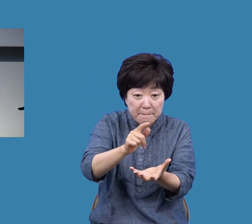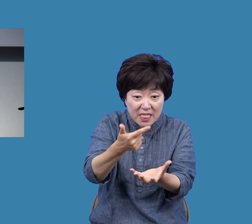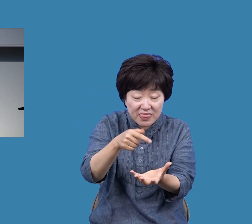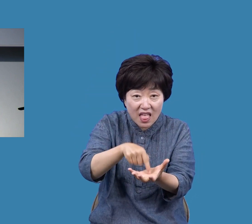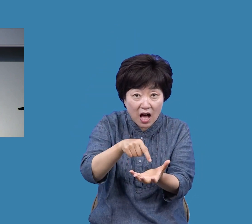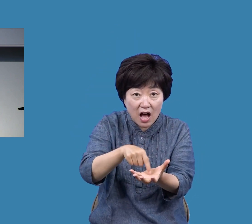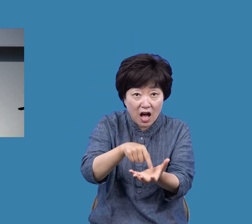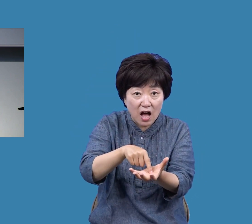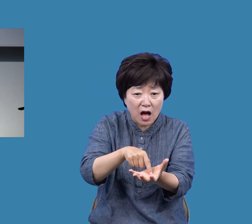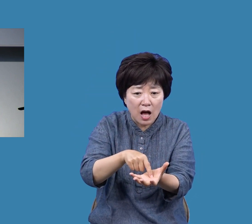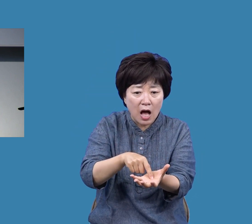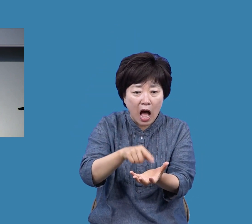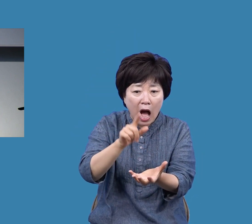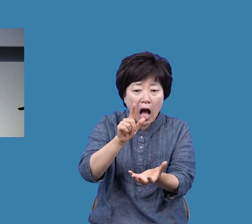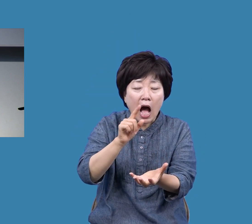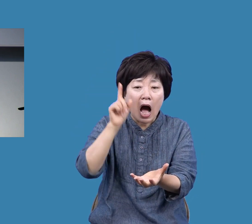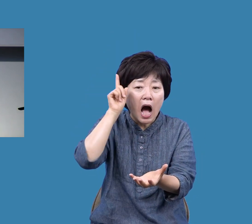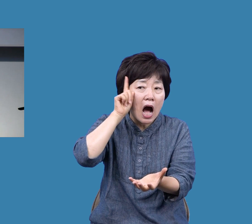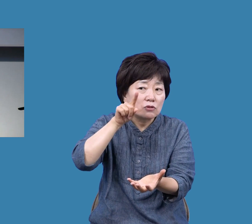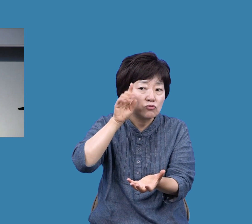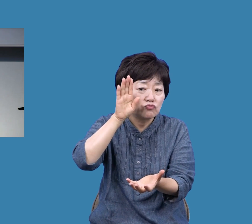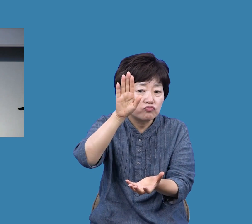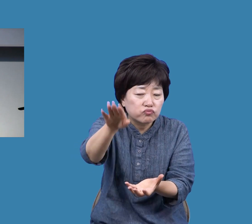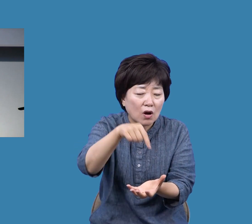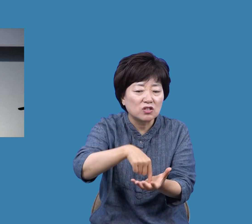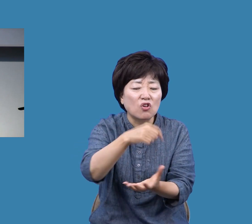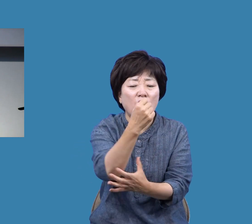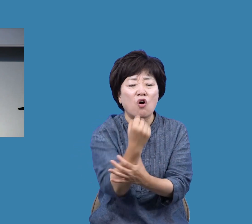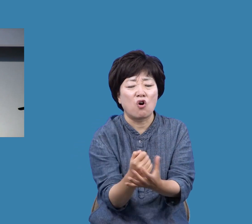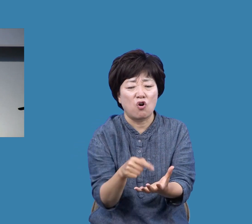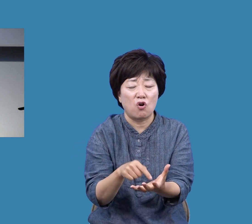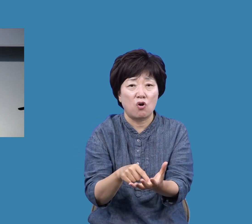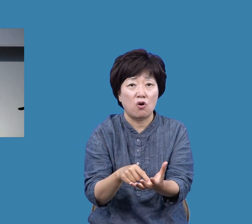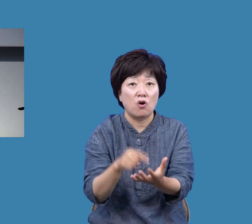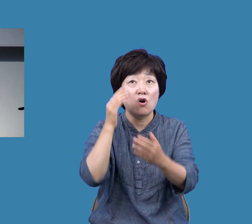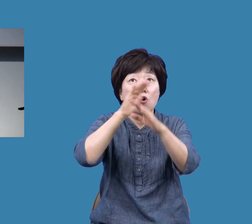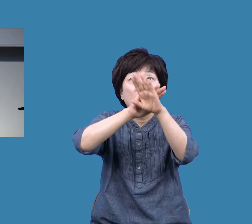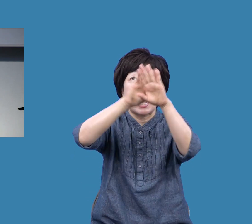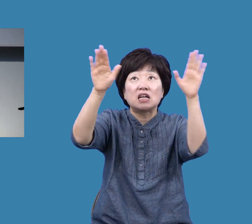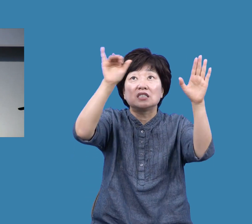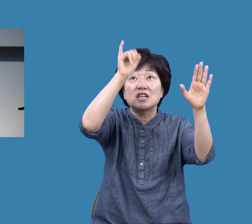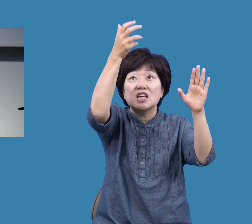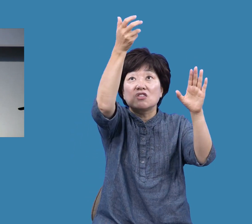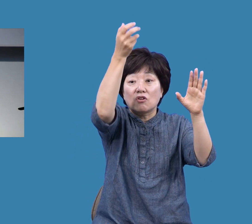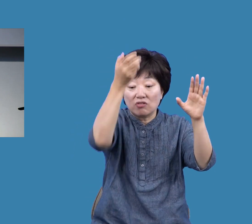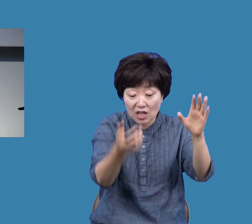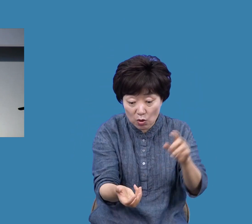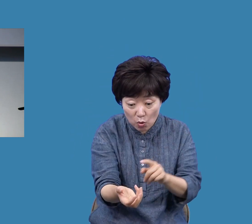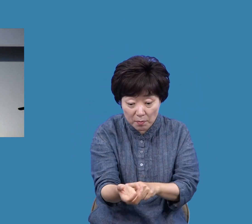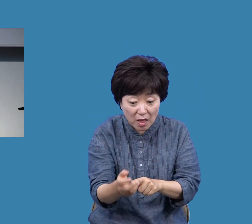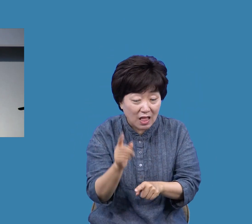영적인 거의 속성이야 이게. 하늘에 속한 것은 하루만 지나면 썩어.